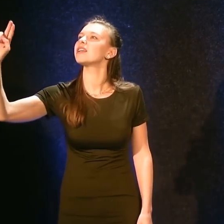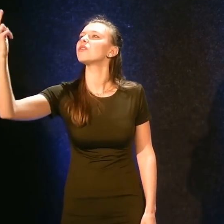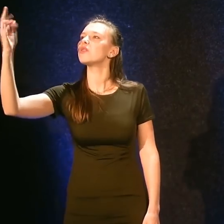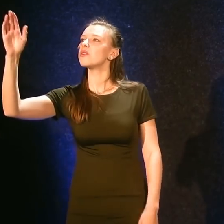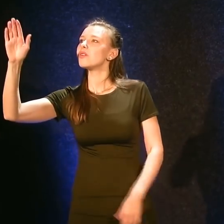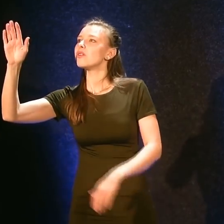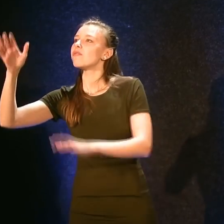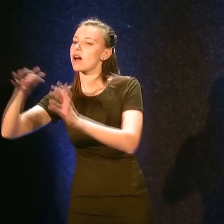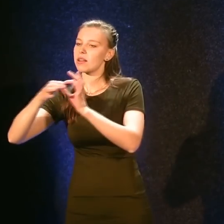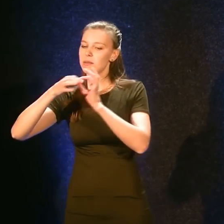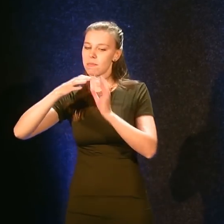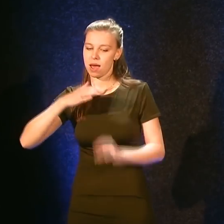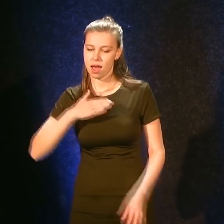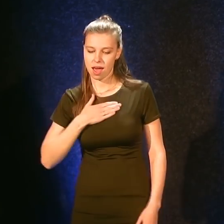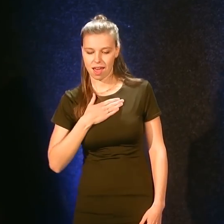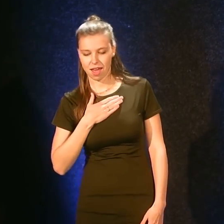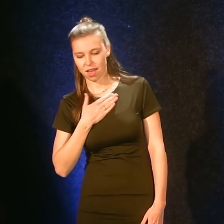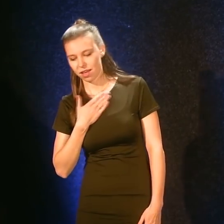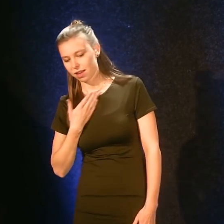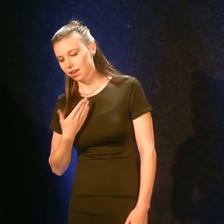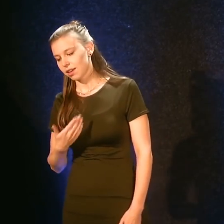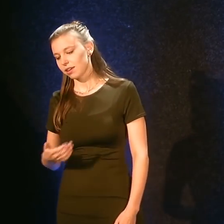en u van mij.